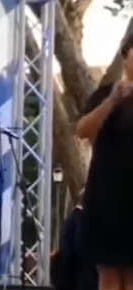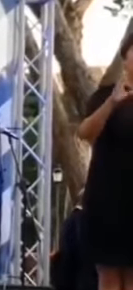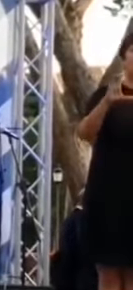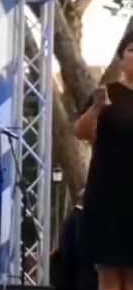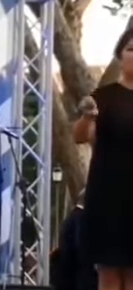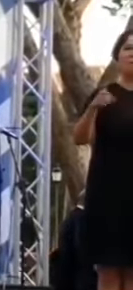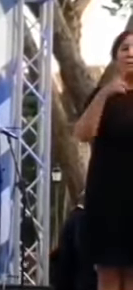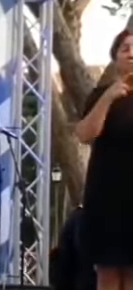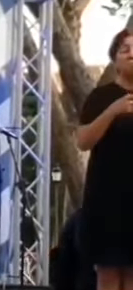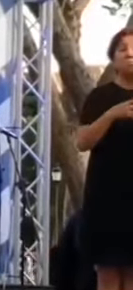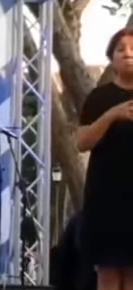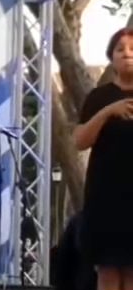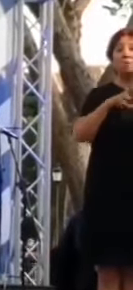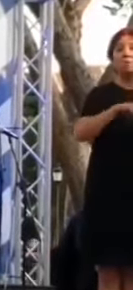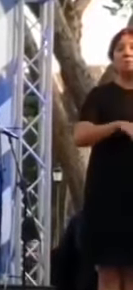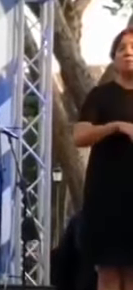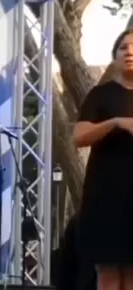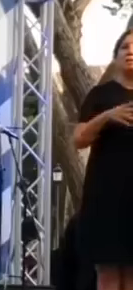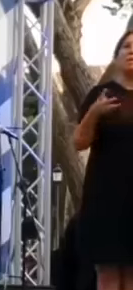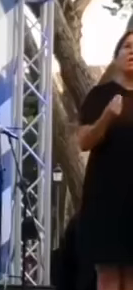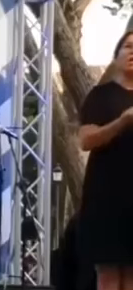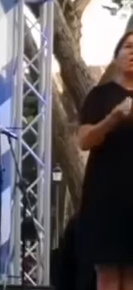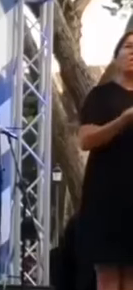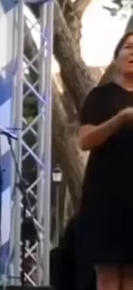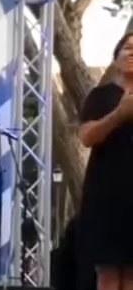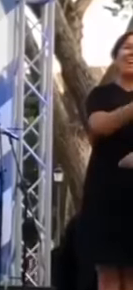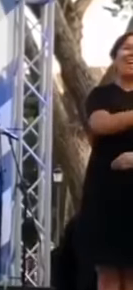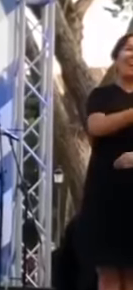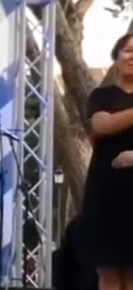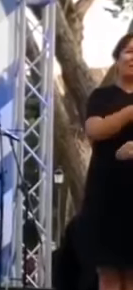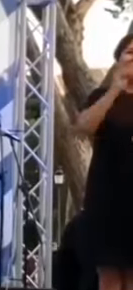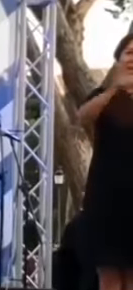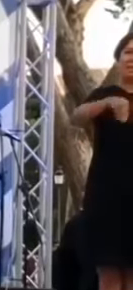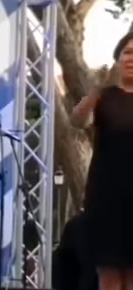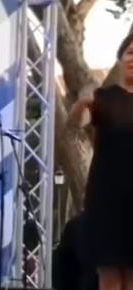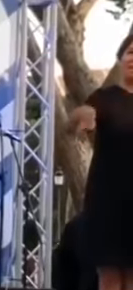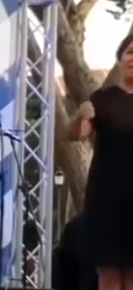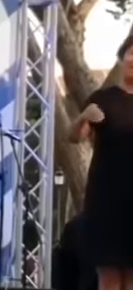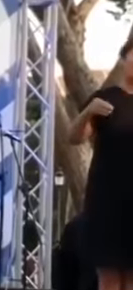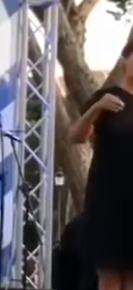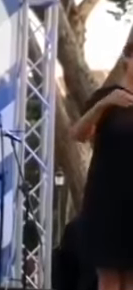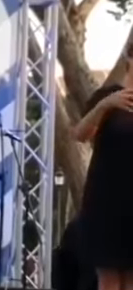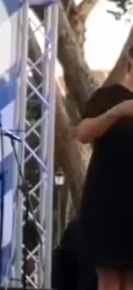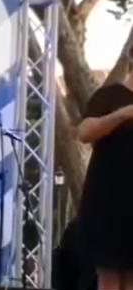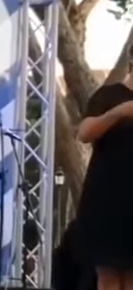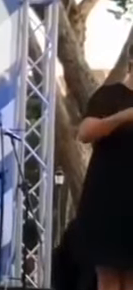dice che ci sono rimasti i compagni delle elementari, quelli degli anni ai medi,